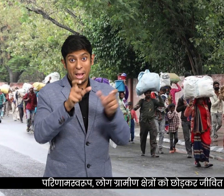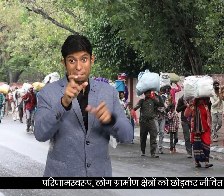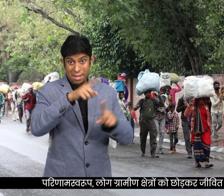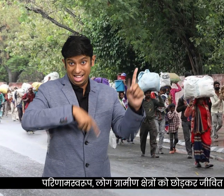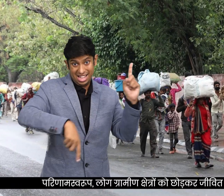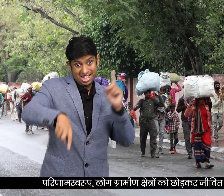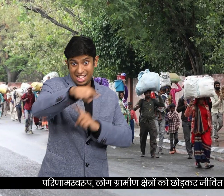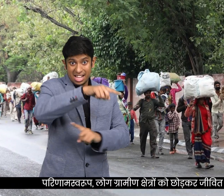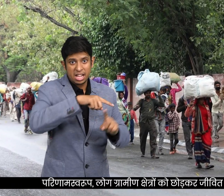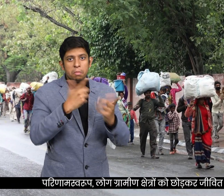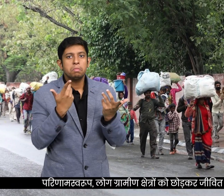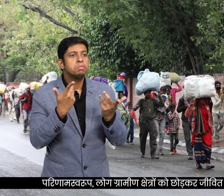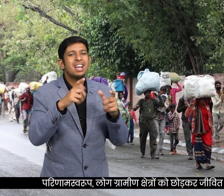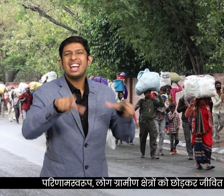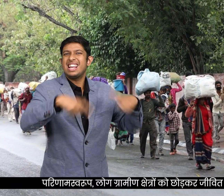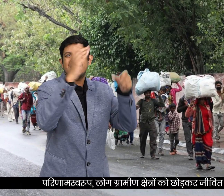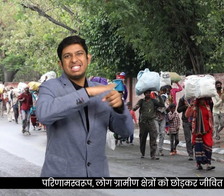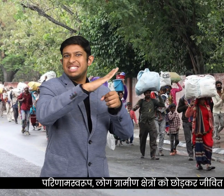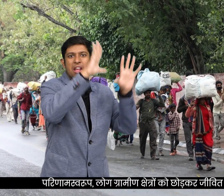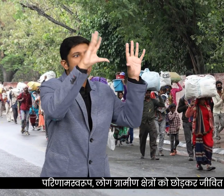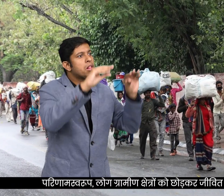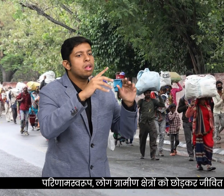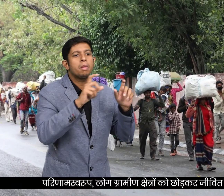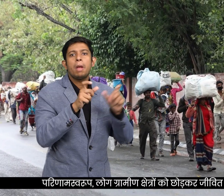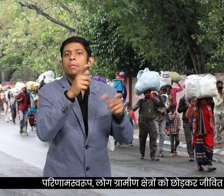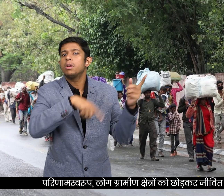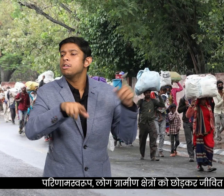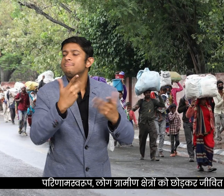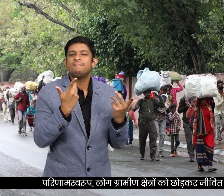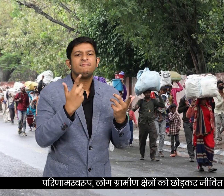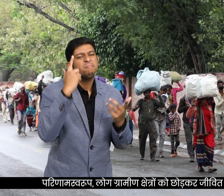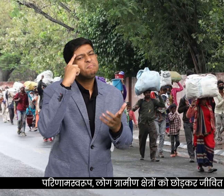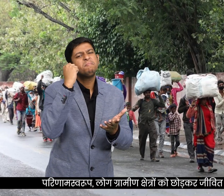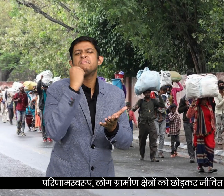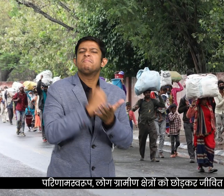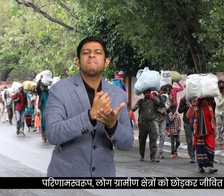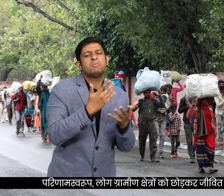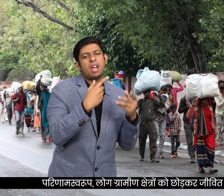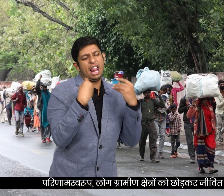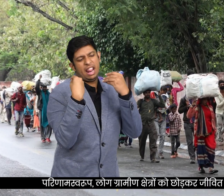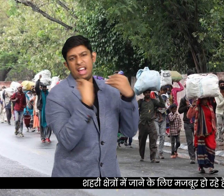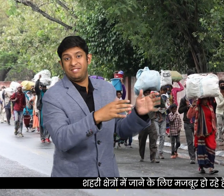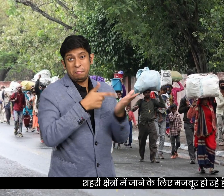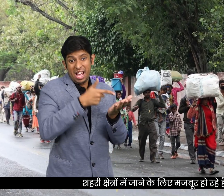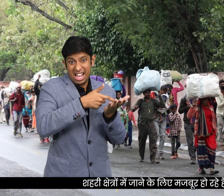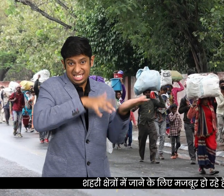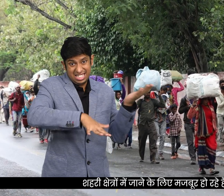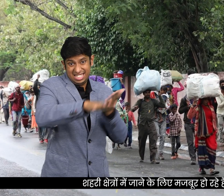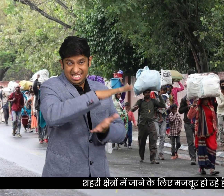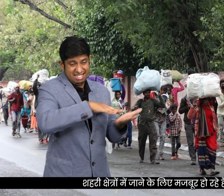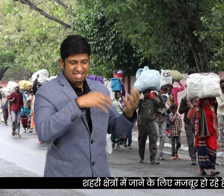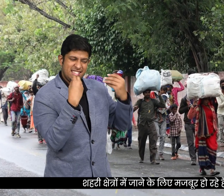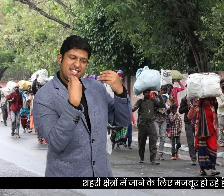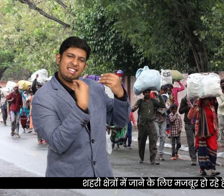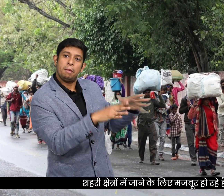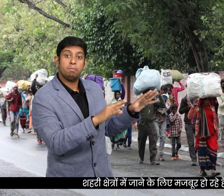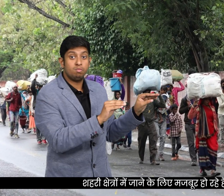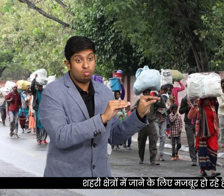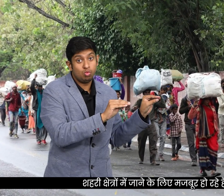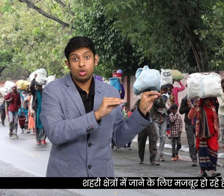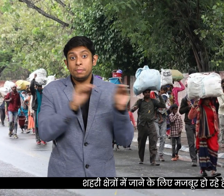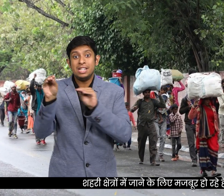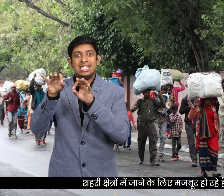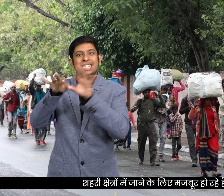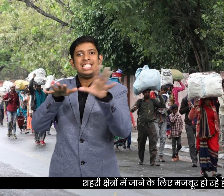परिणाम स्वरूप लोग ग्रामीण क्षेत्रों को छोड़कर जीवित रहने के लिए शहरी क्षेत्रों में जाने के